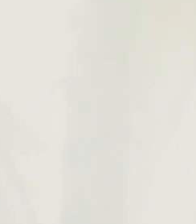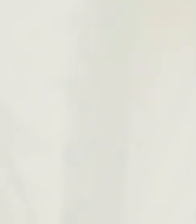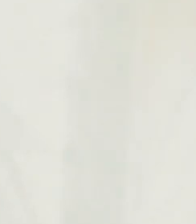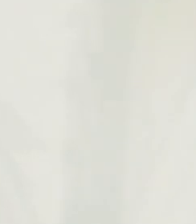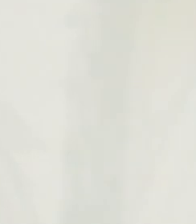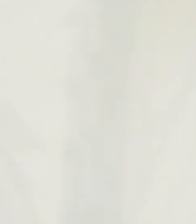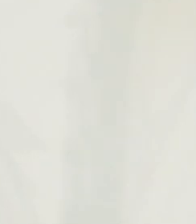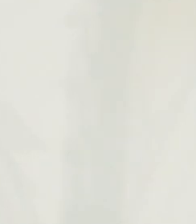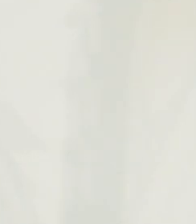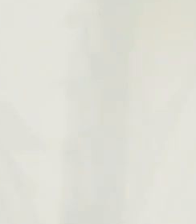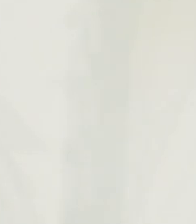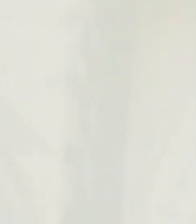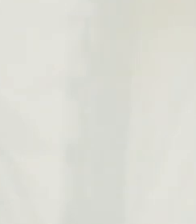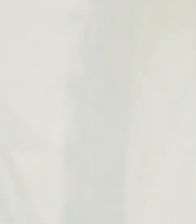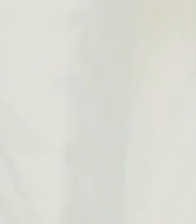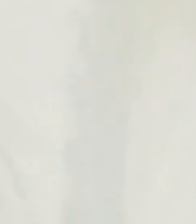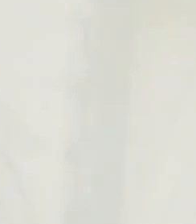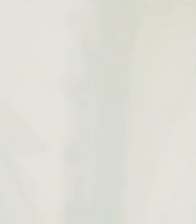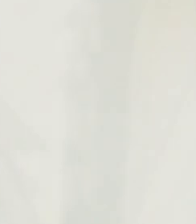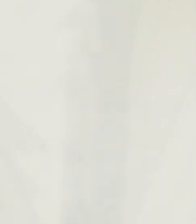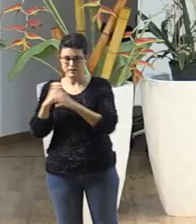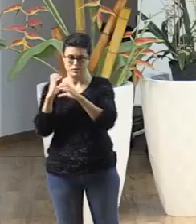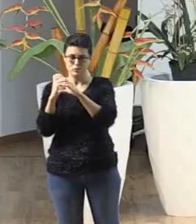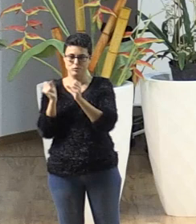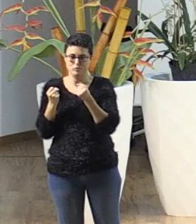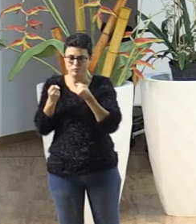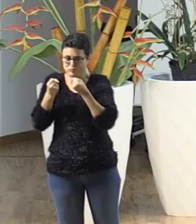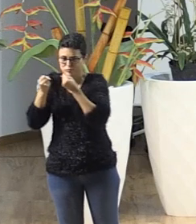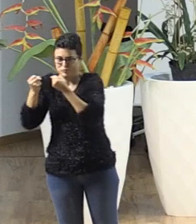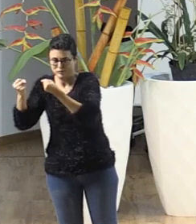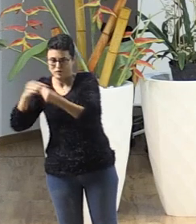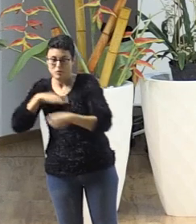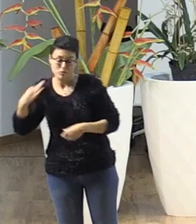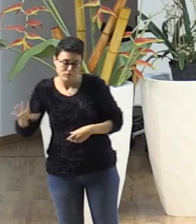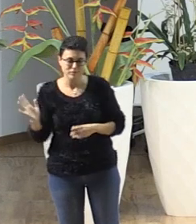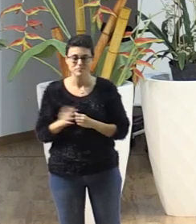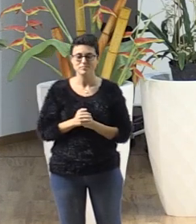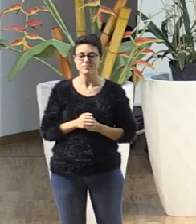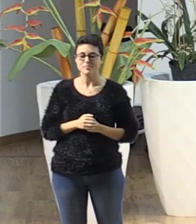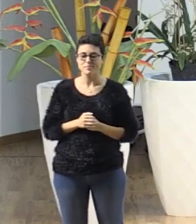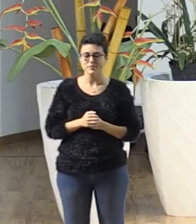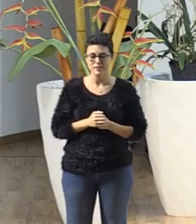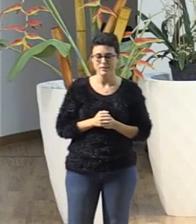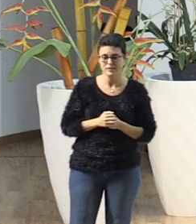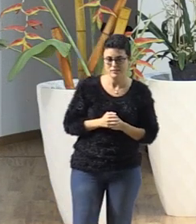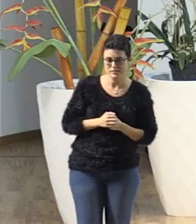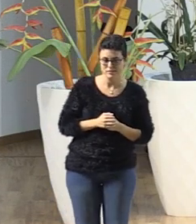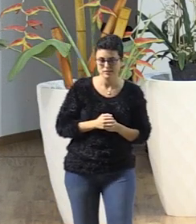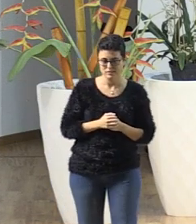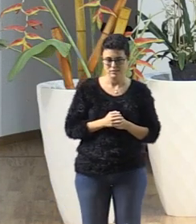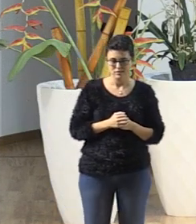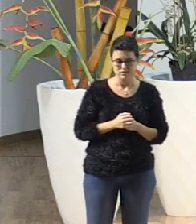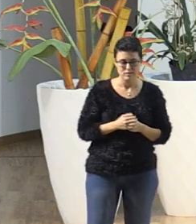y le demostraban a la administración que el autobús podía llegar hasta allí. O bien, si iba entendiendo temas